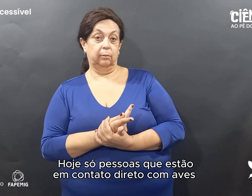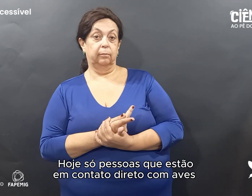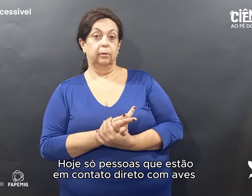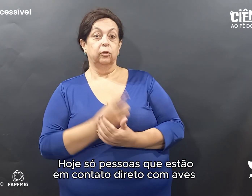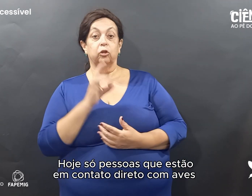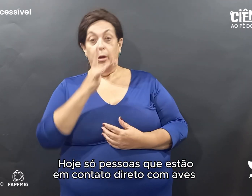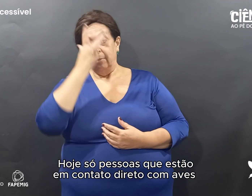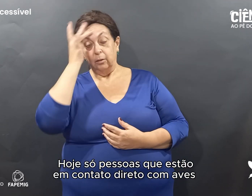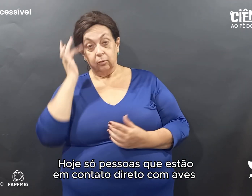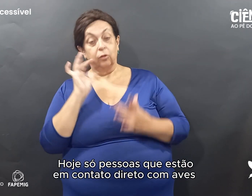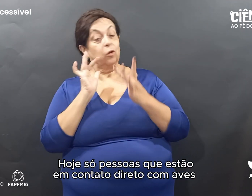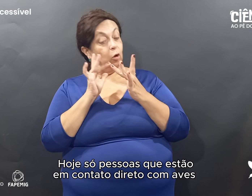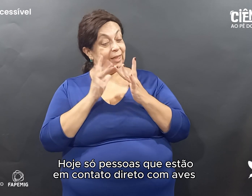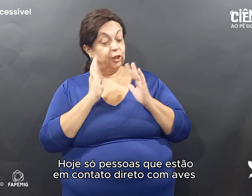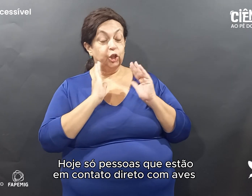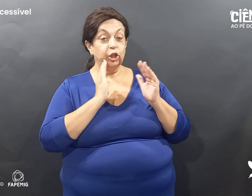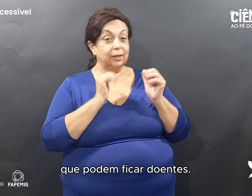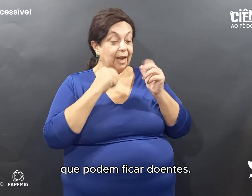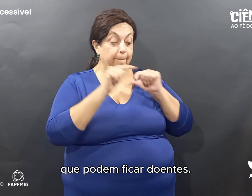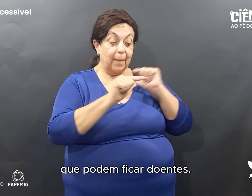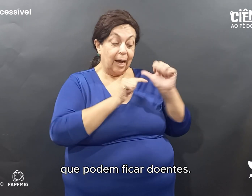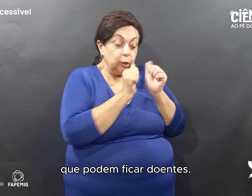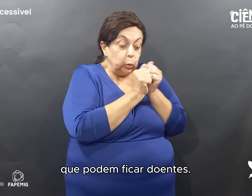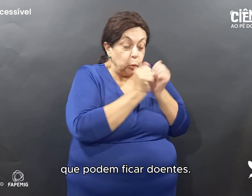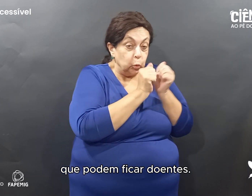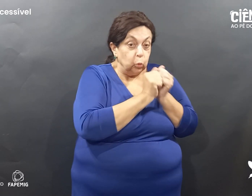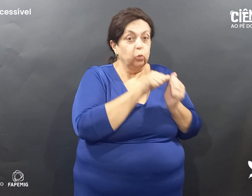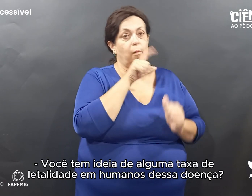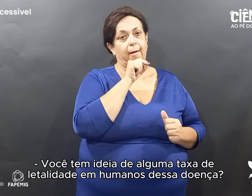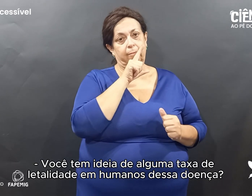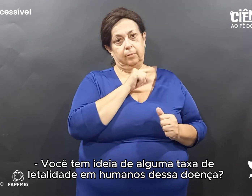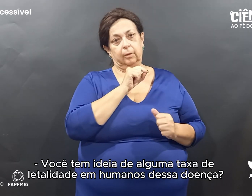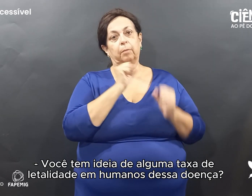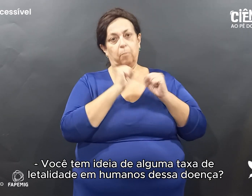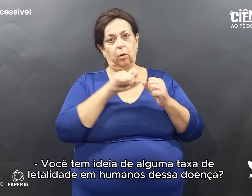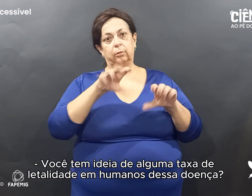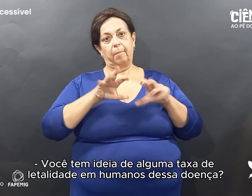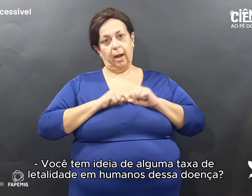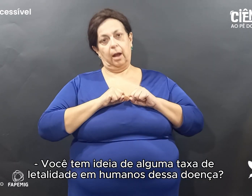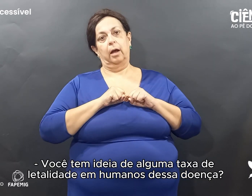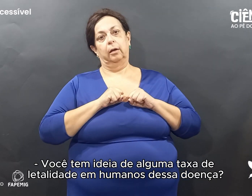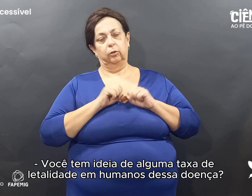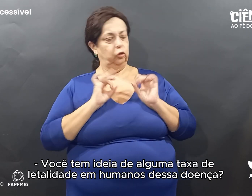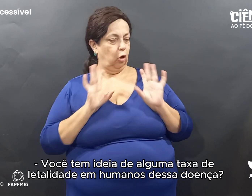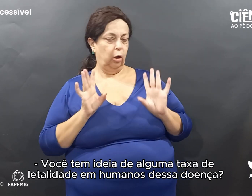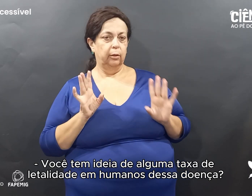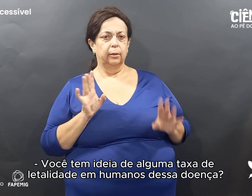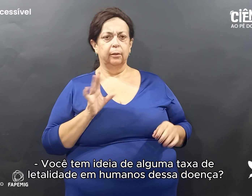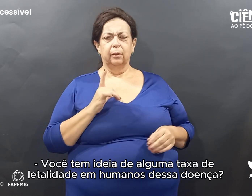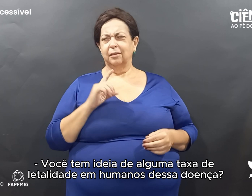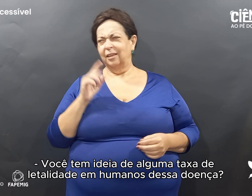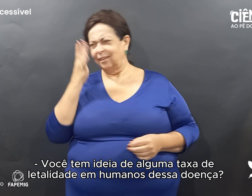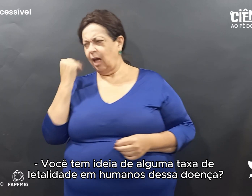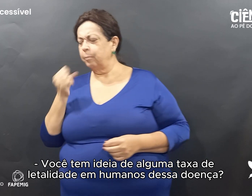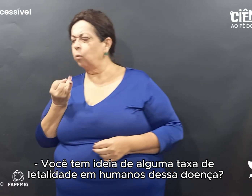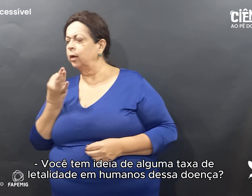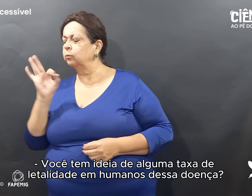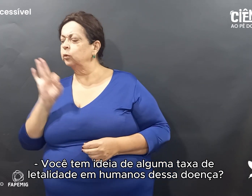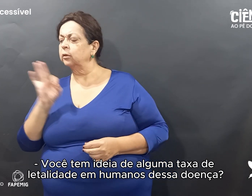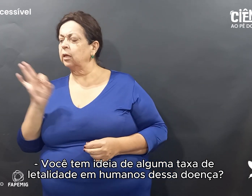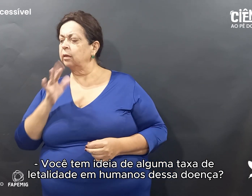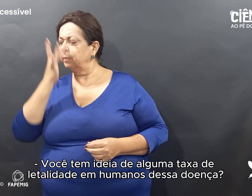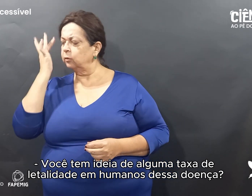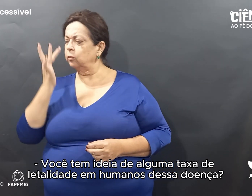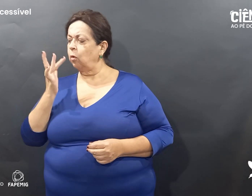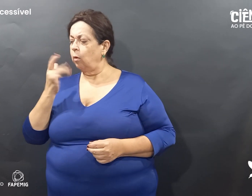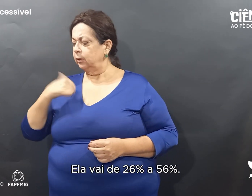só pessoas que estão em contato direto com aves que podem ficar doentes. Você tem ideia de alguma taxa de letalidade em humanos